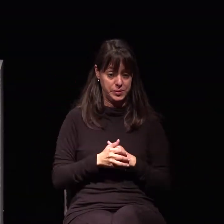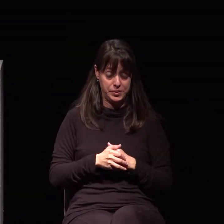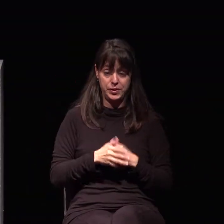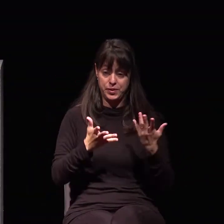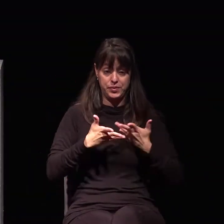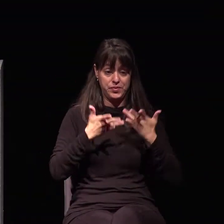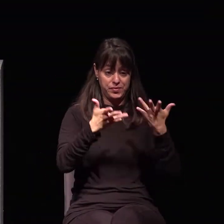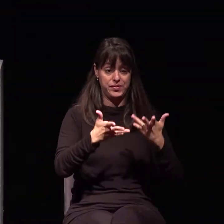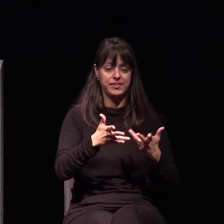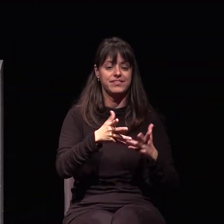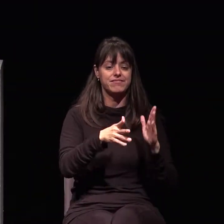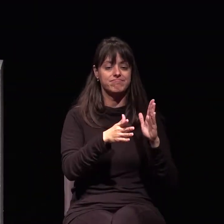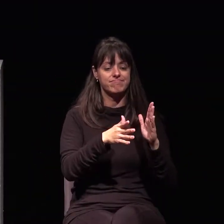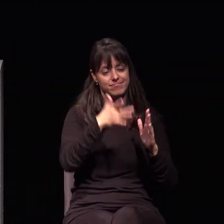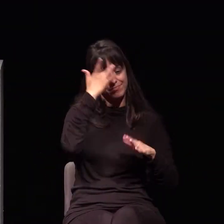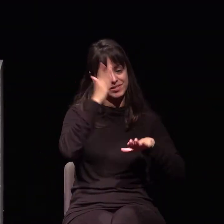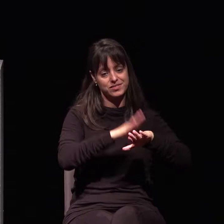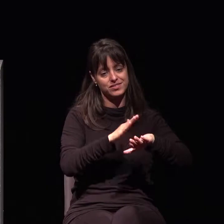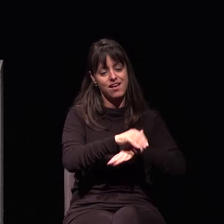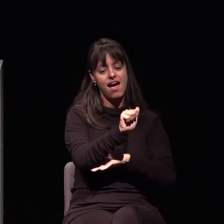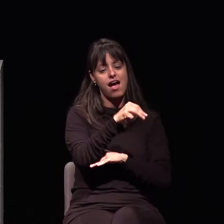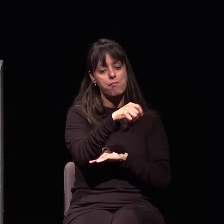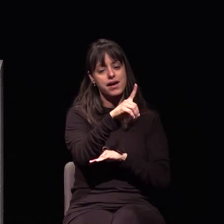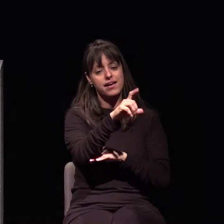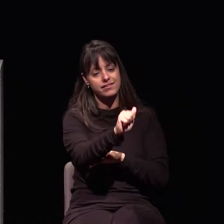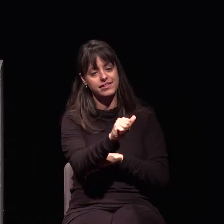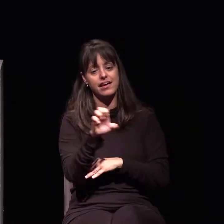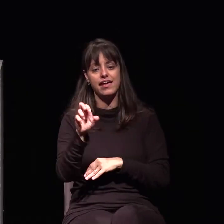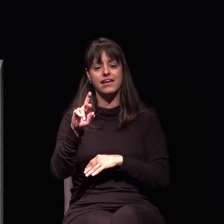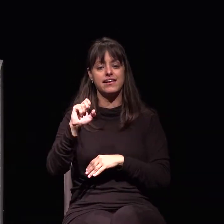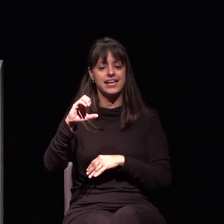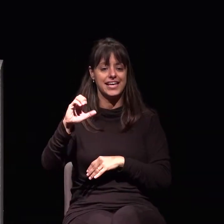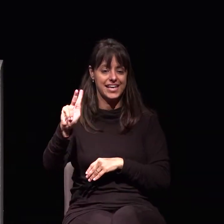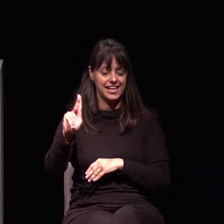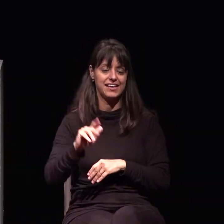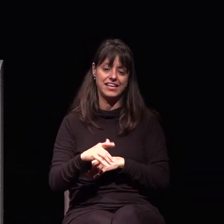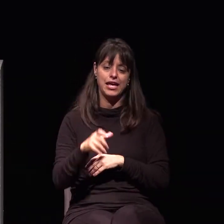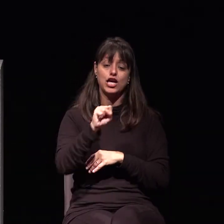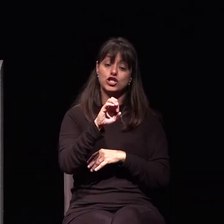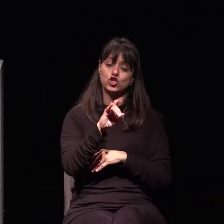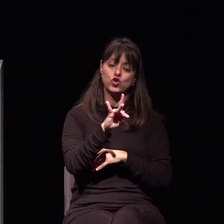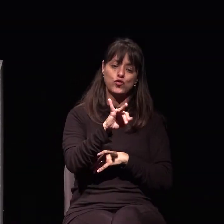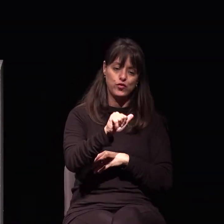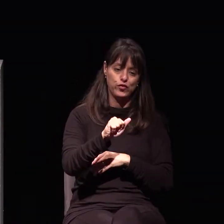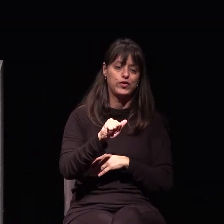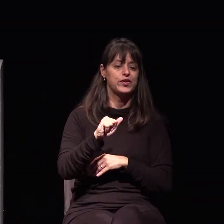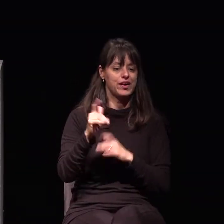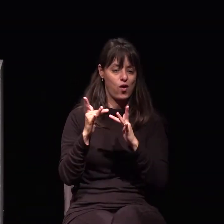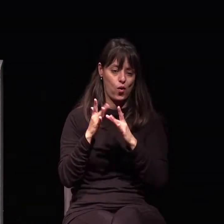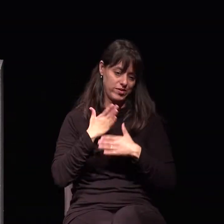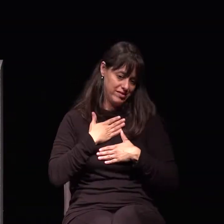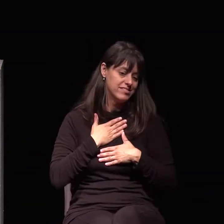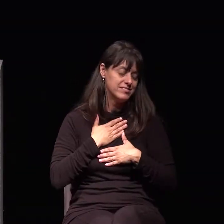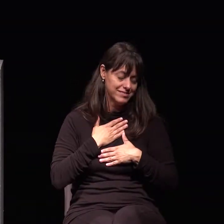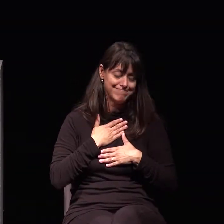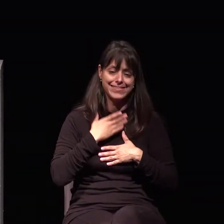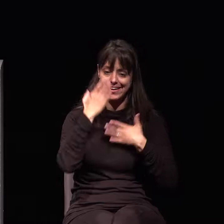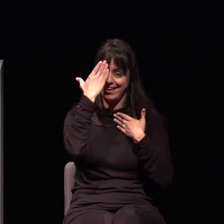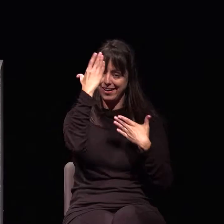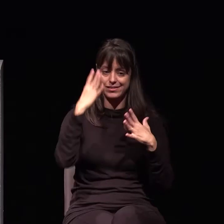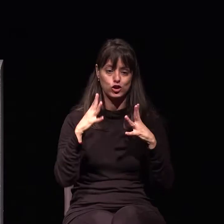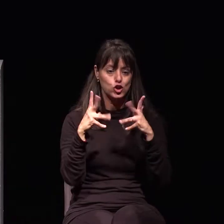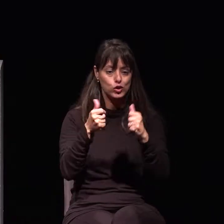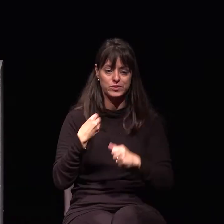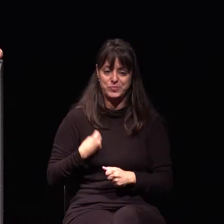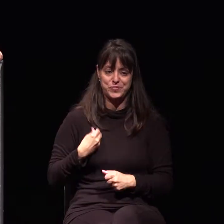Carneiro, o Eric, Sofia, que entraram em contato comigo, eu agradeço a todo mundo que